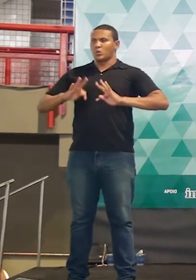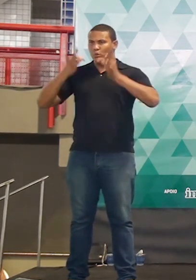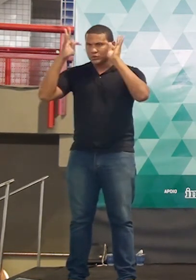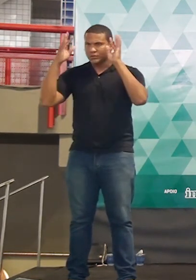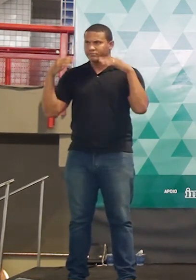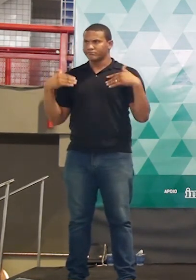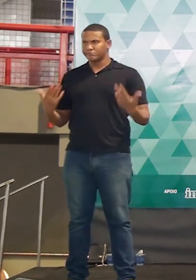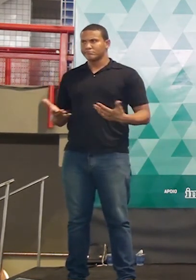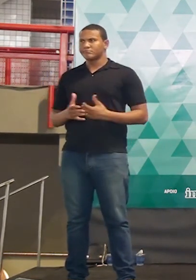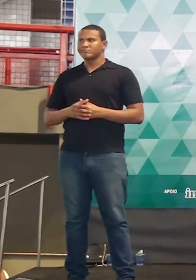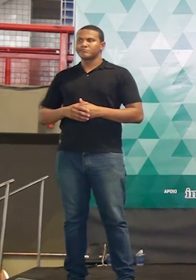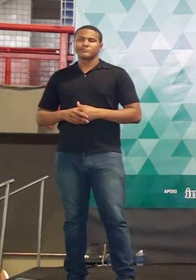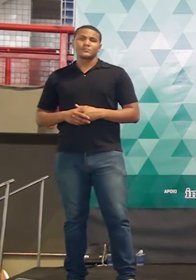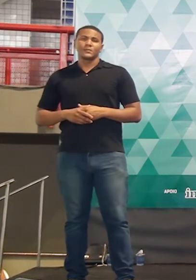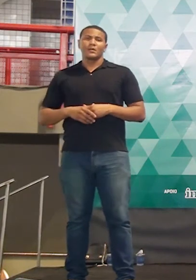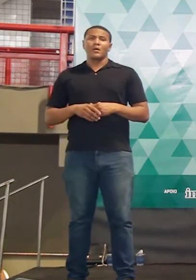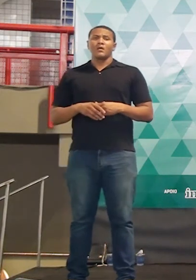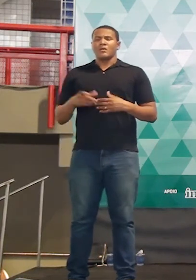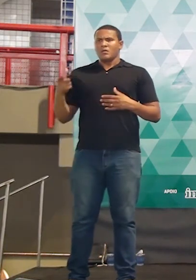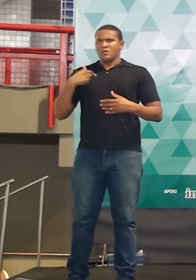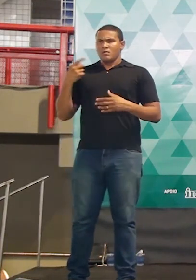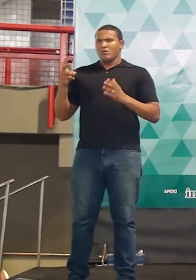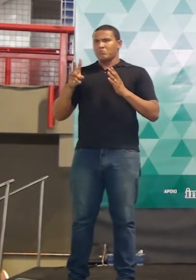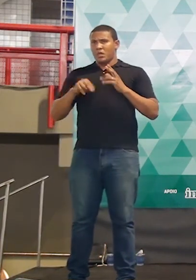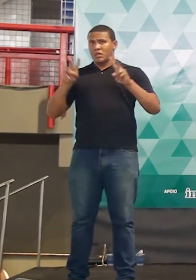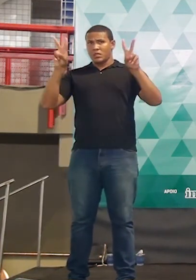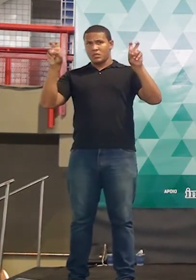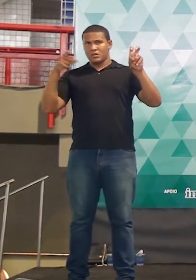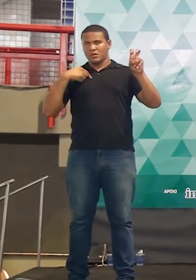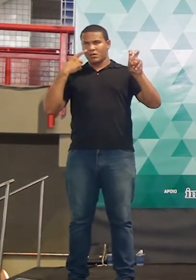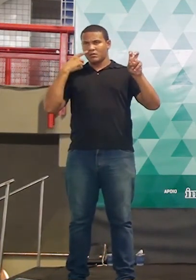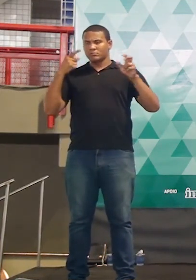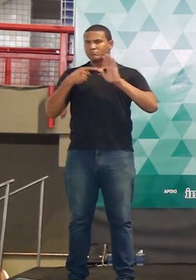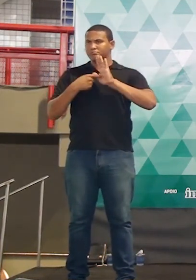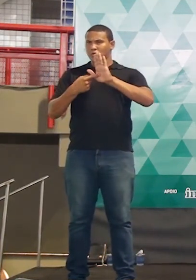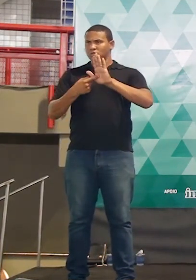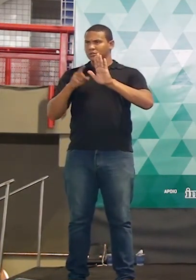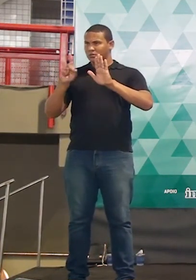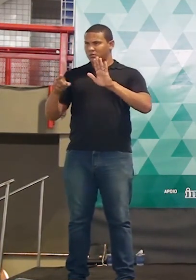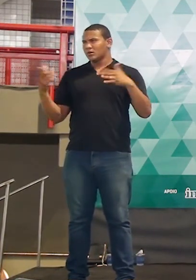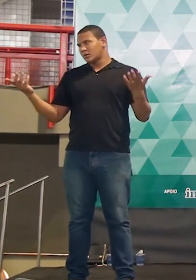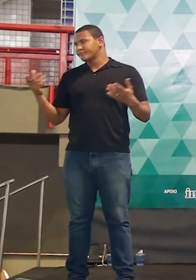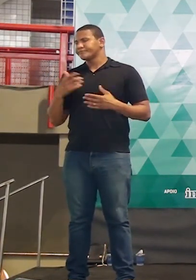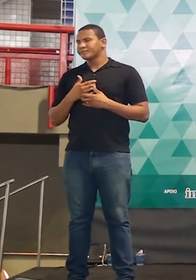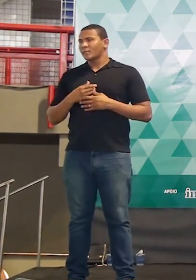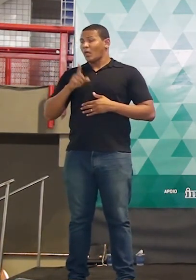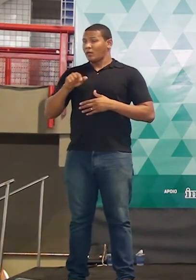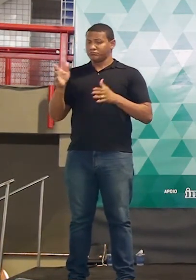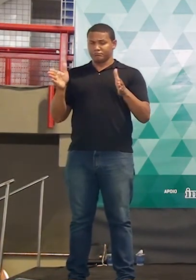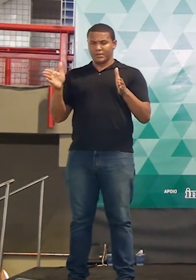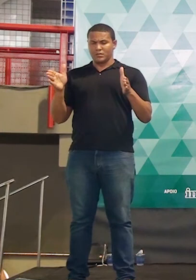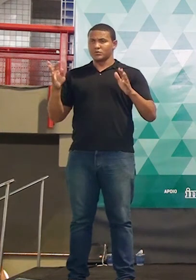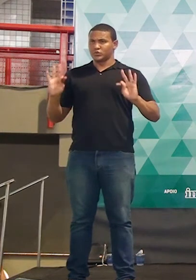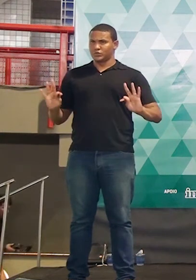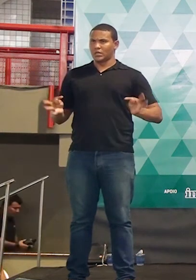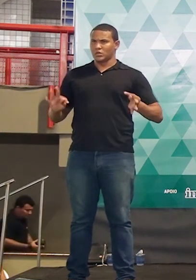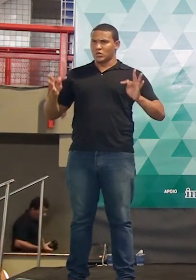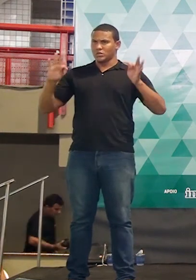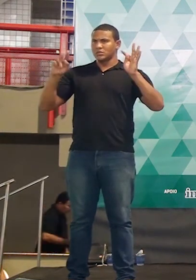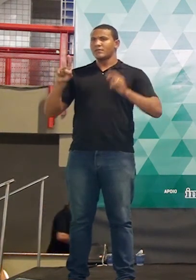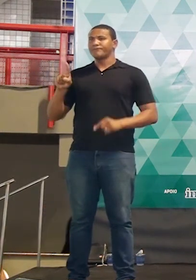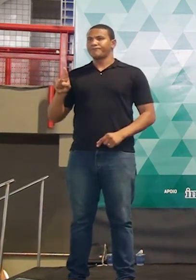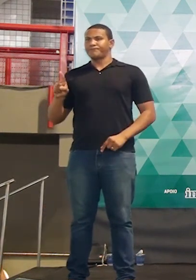vou dizer isso para o leitor sem copiar isso aí. Aí eu coloco, na era tecnológica, vírgula, que é um adjunto